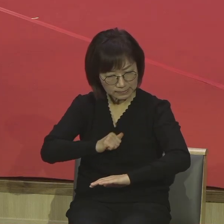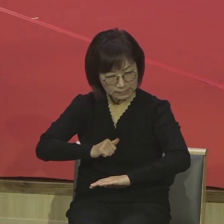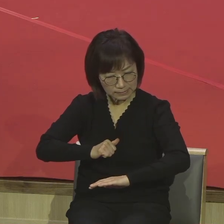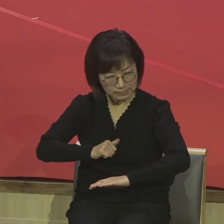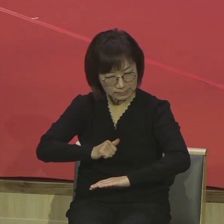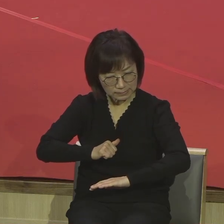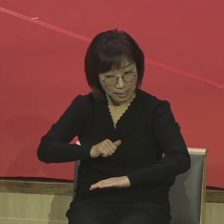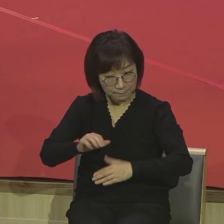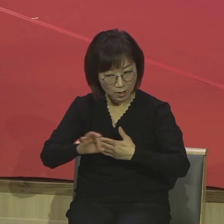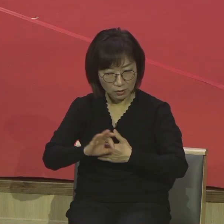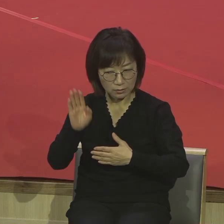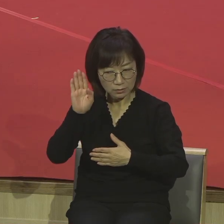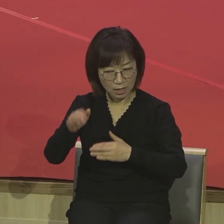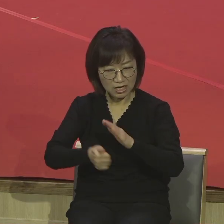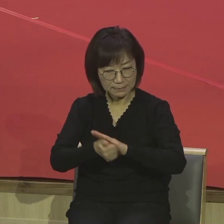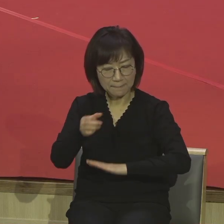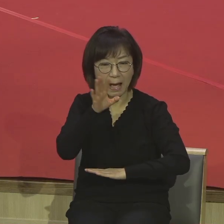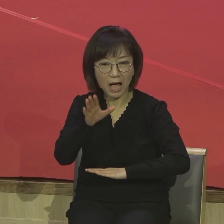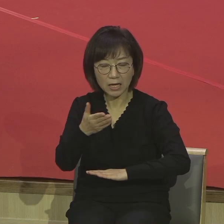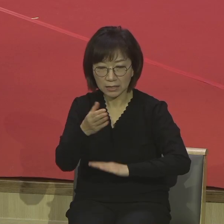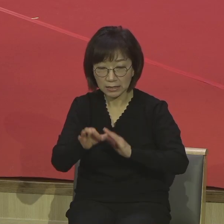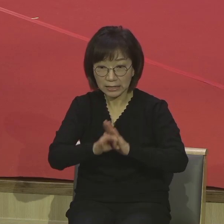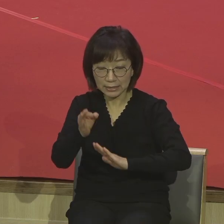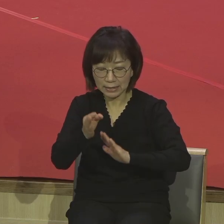있어. 그 말을